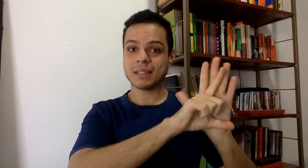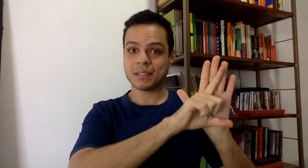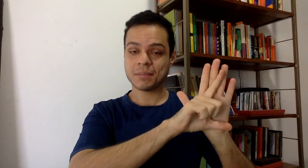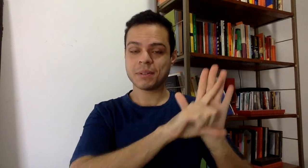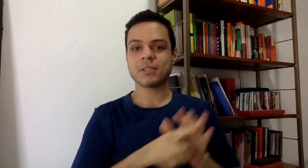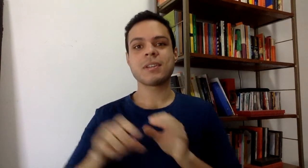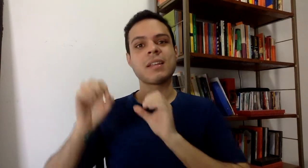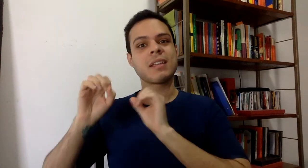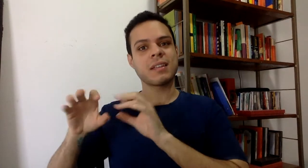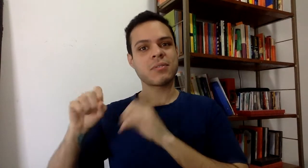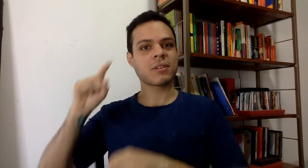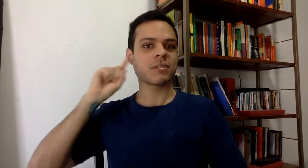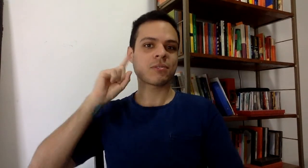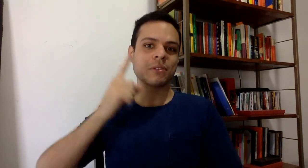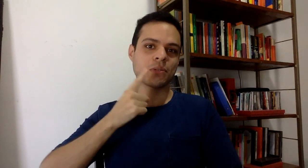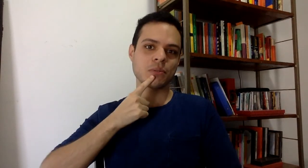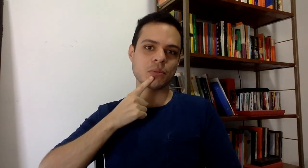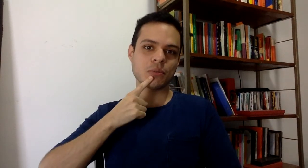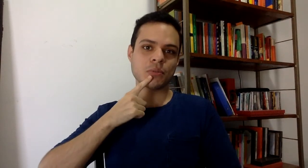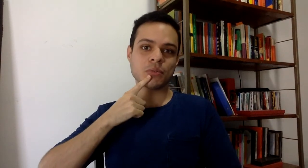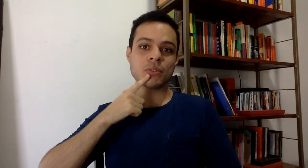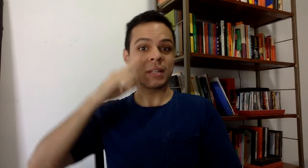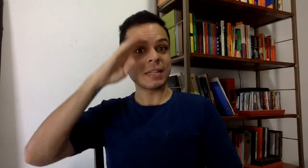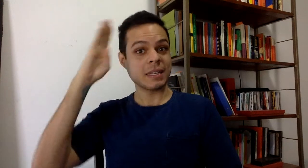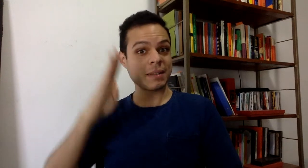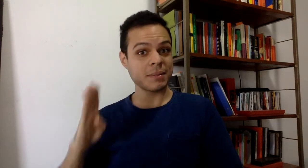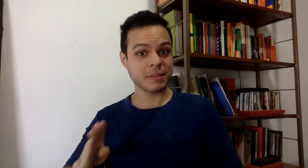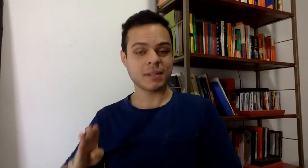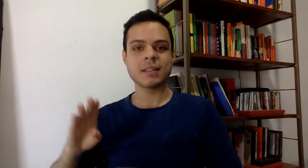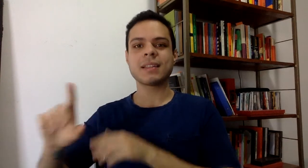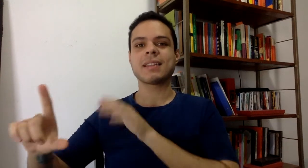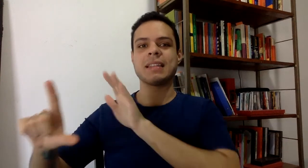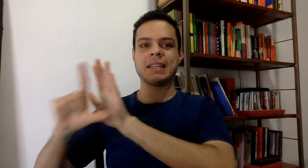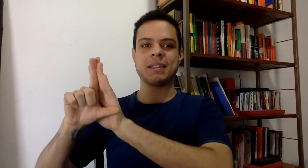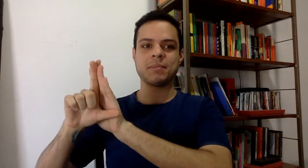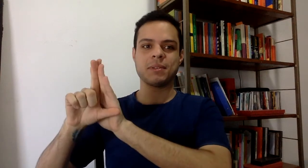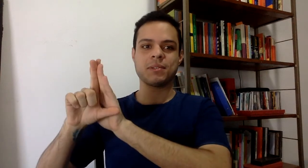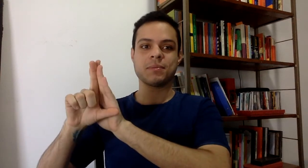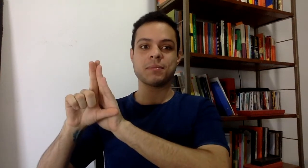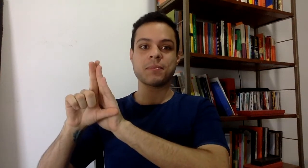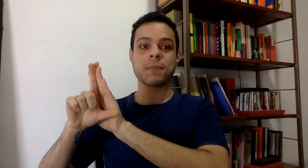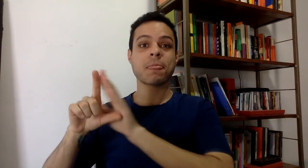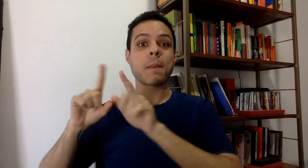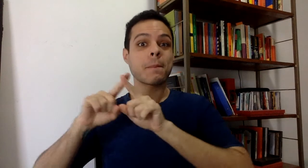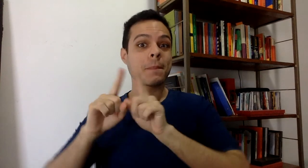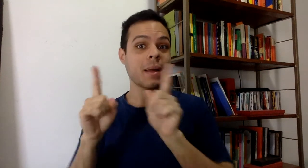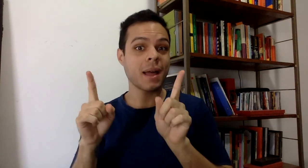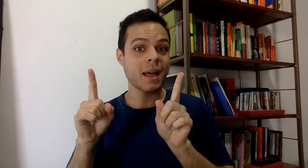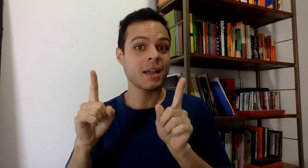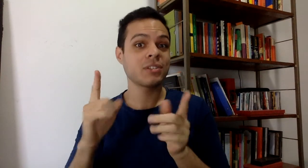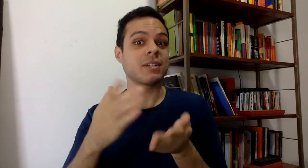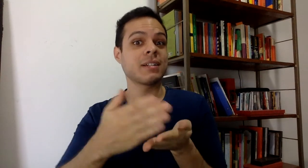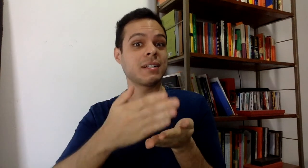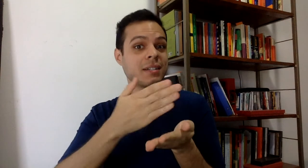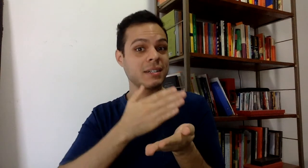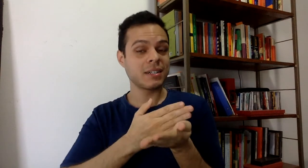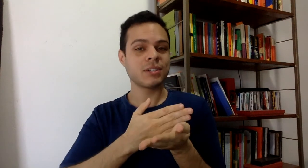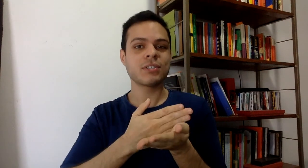de Libras e sobre a educação de surdos do Brasil e a legislação. Mas